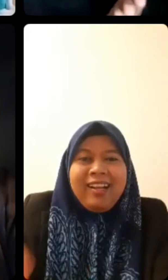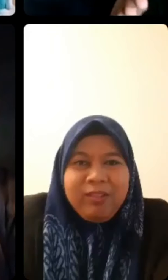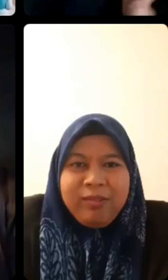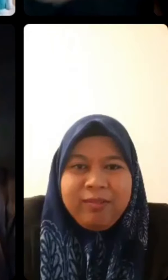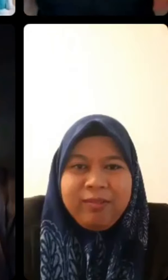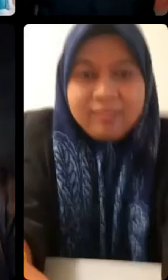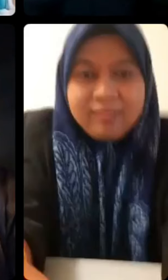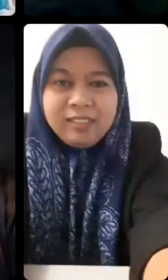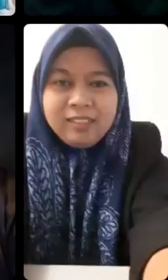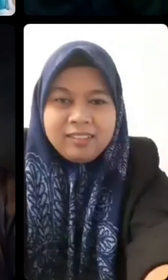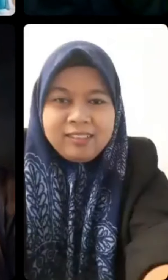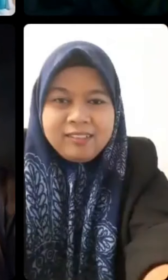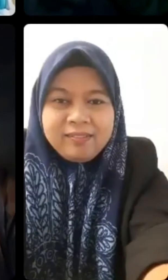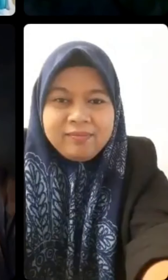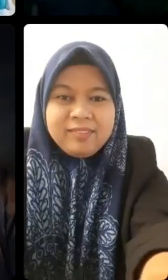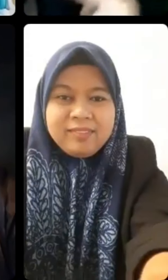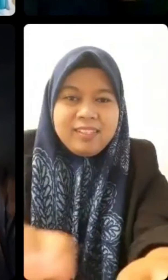tak ada tangan tu.